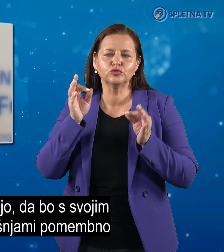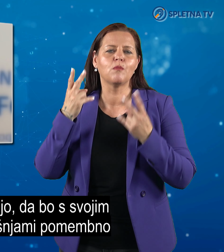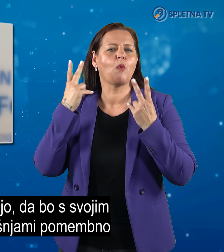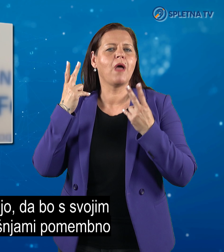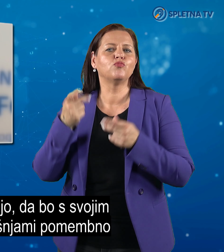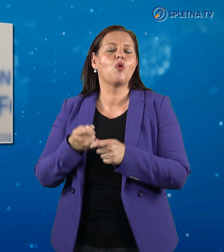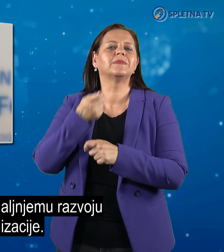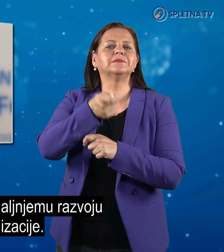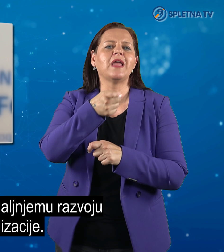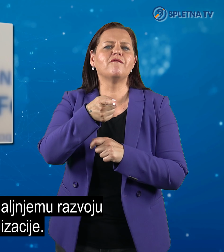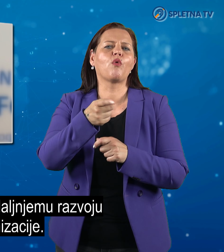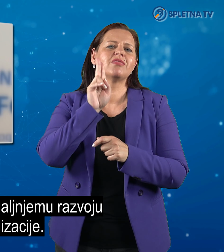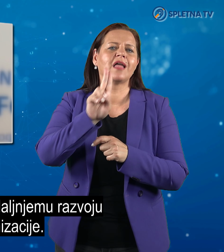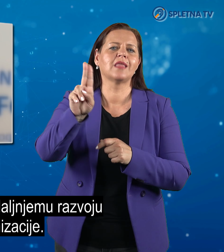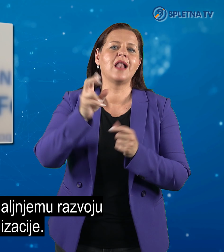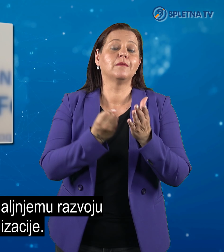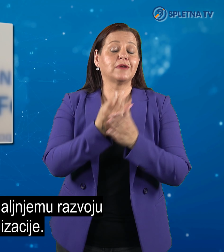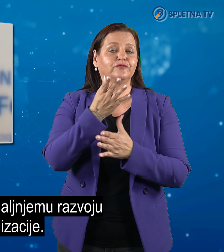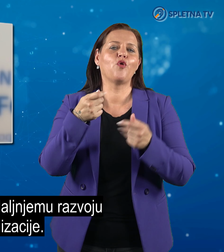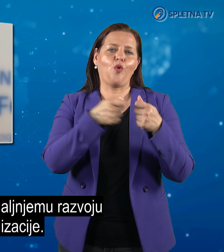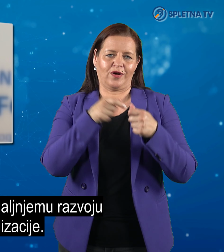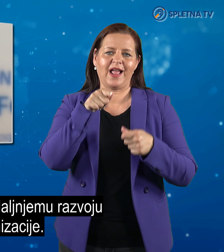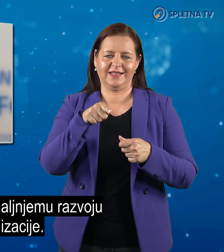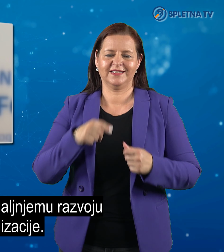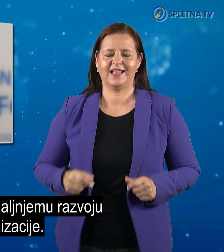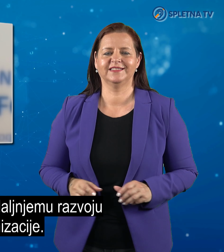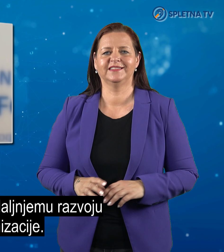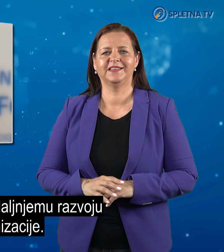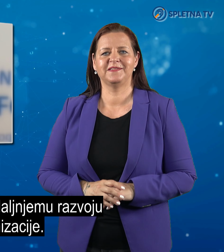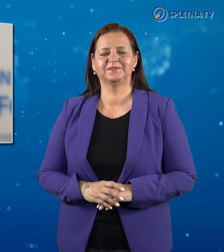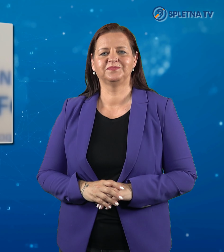in izkušnjami pomembno prispeval k nadaljnjemu razvoju organizacije.